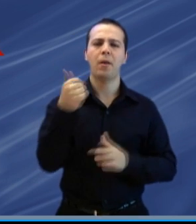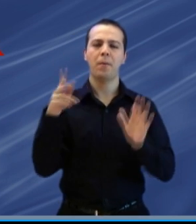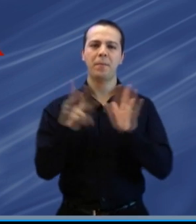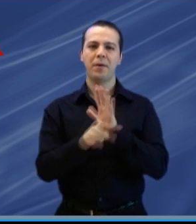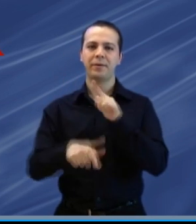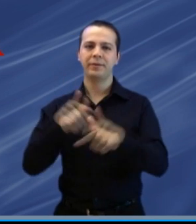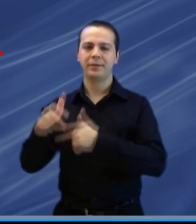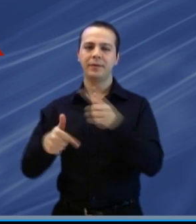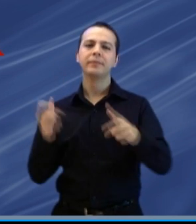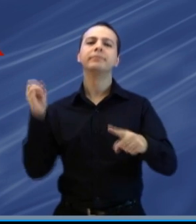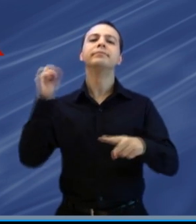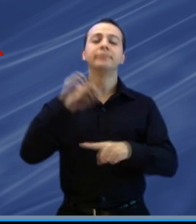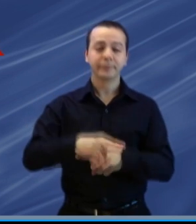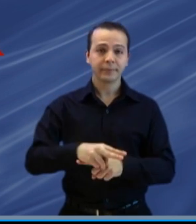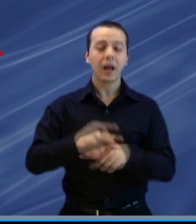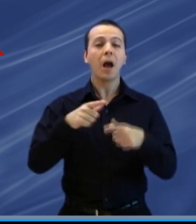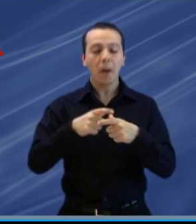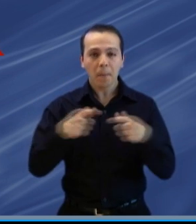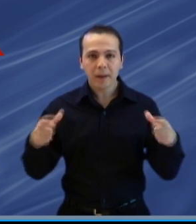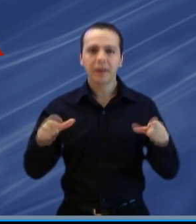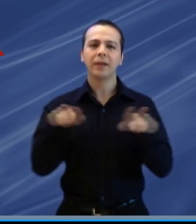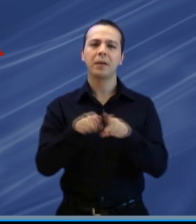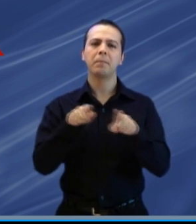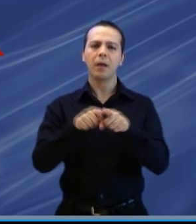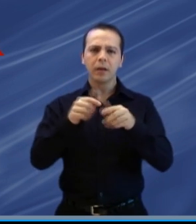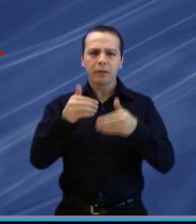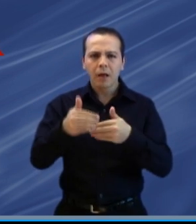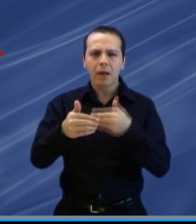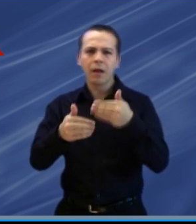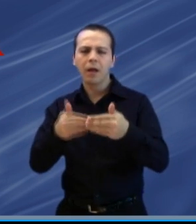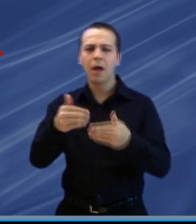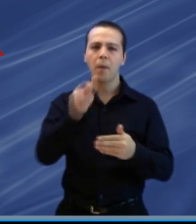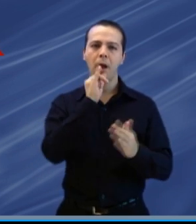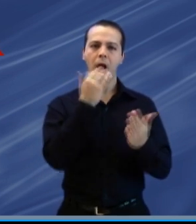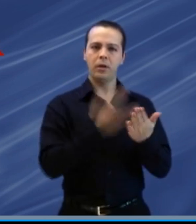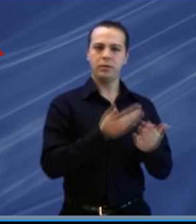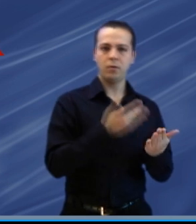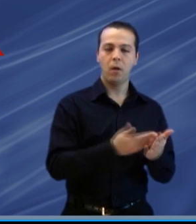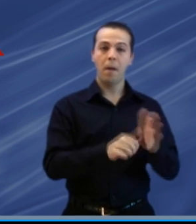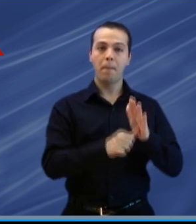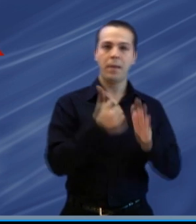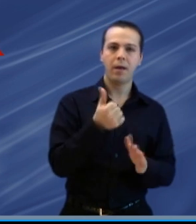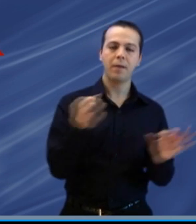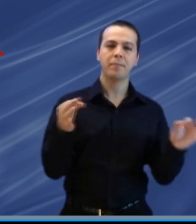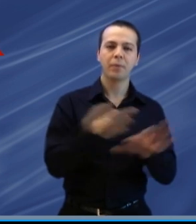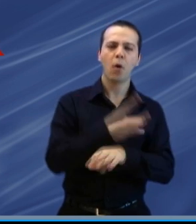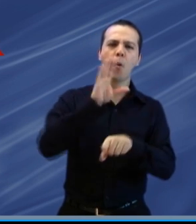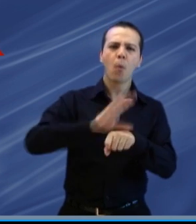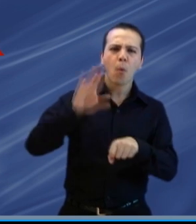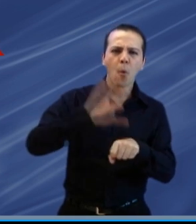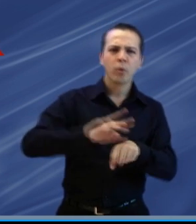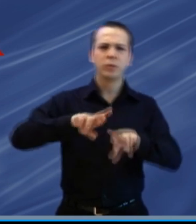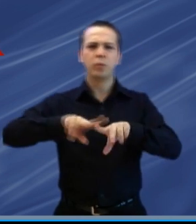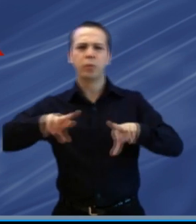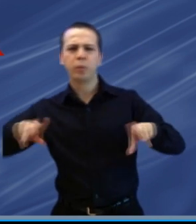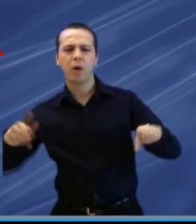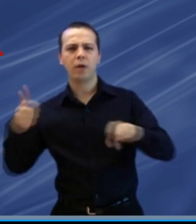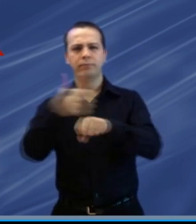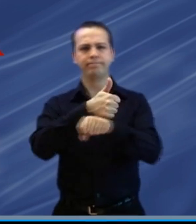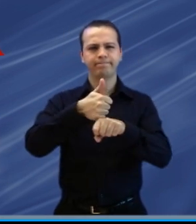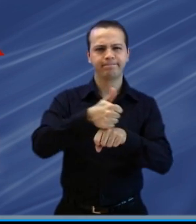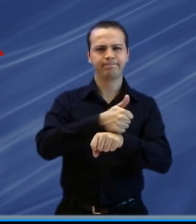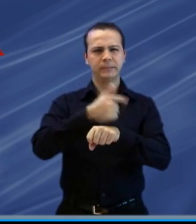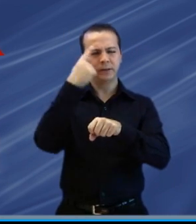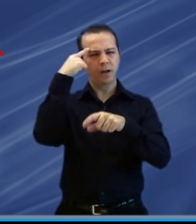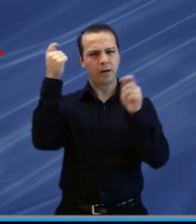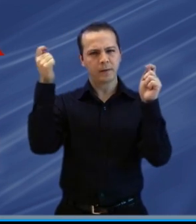desse contingente, aumentar o acesso à escola em geral, a cursos profissionalizantes e